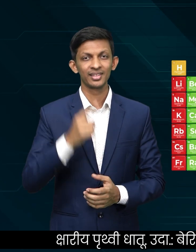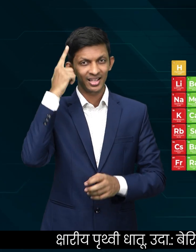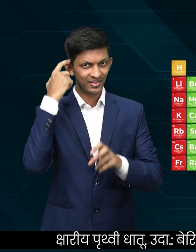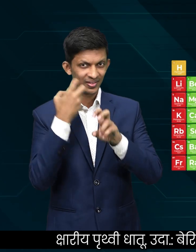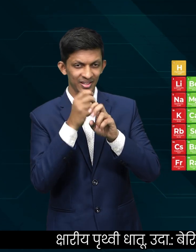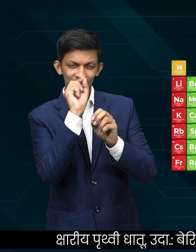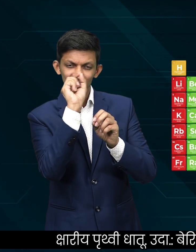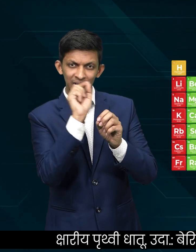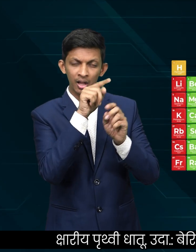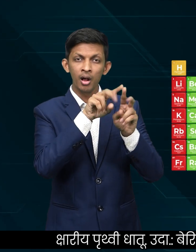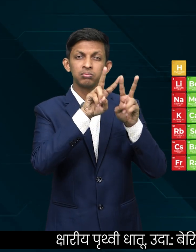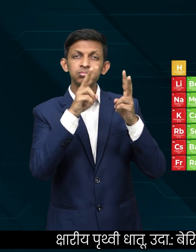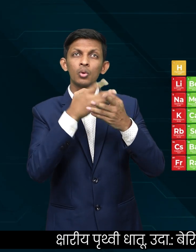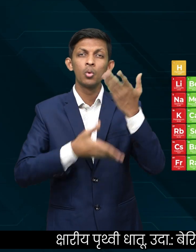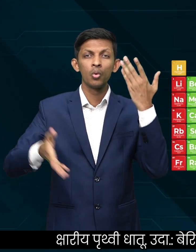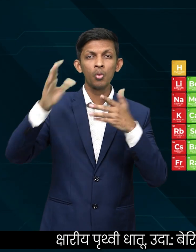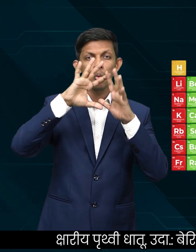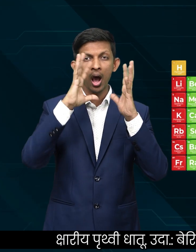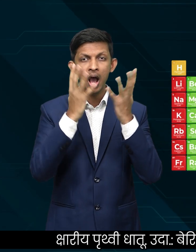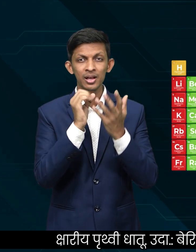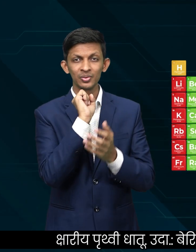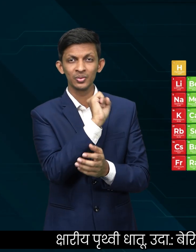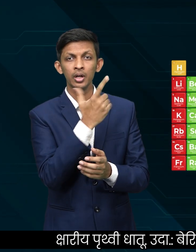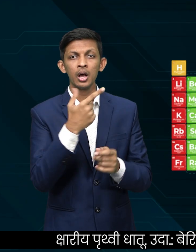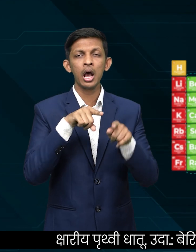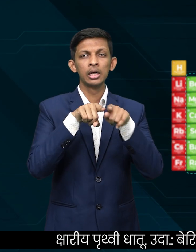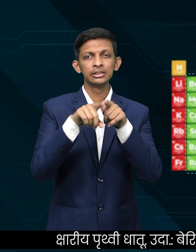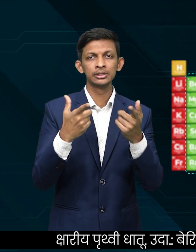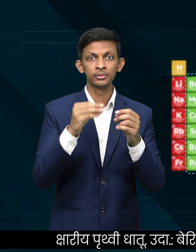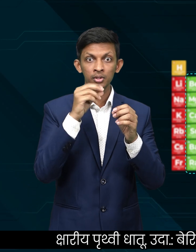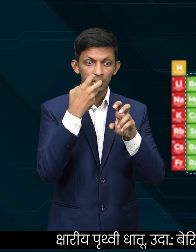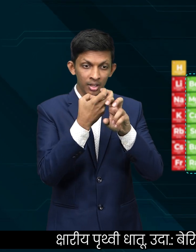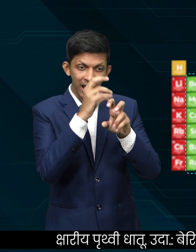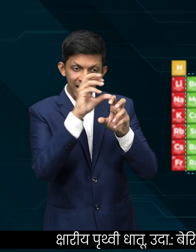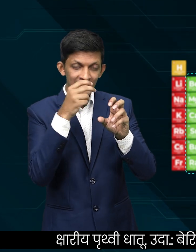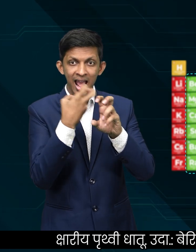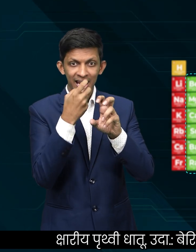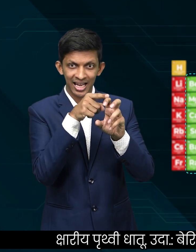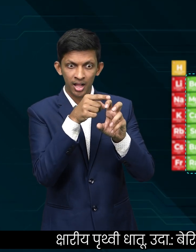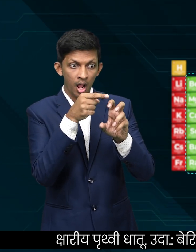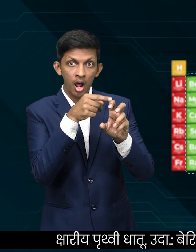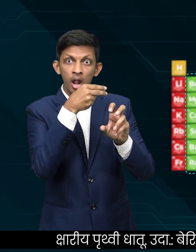क्षारीय पृथ्वी धातू, उदाहरणार्थ बेरिलियम ते रेडियम, वरपासून खालपर्यंत.